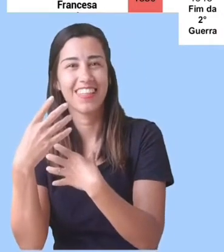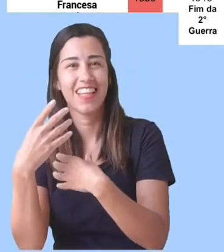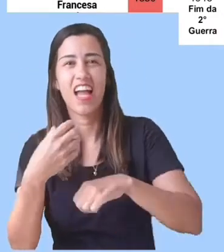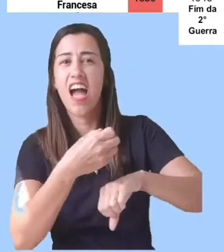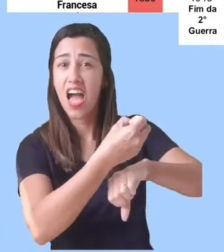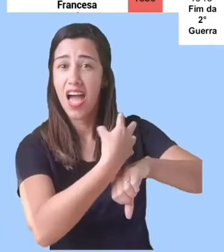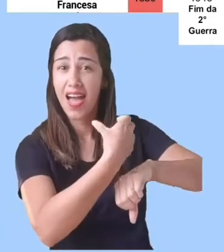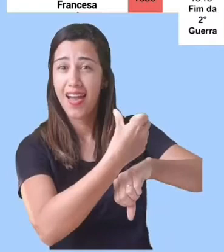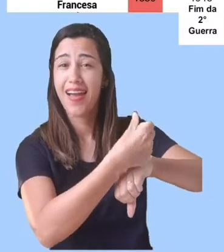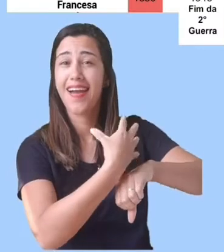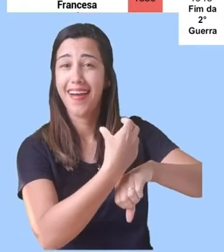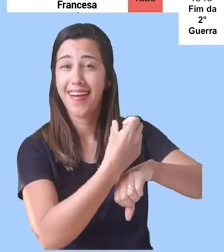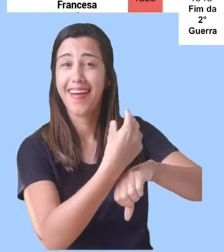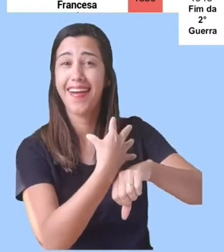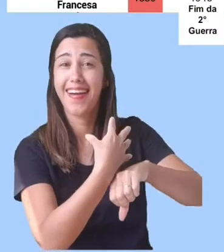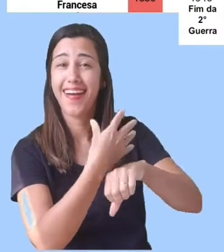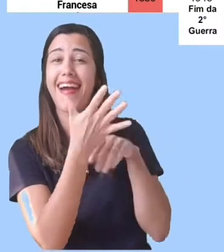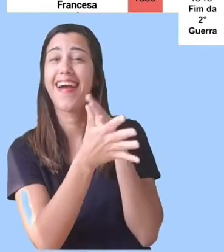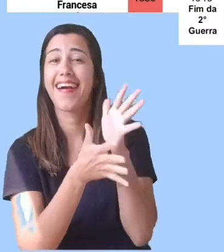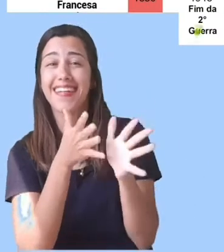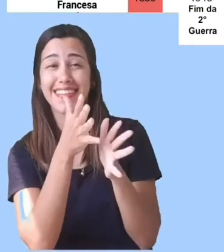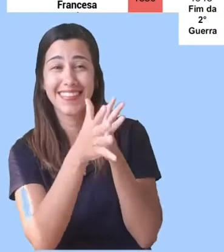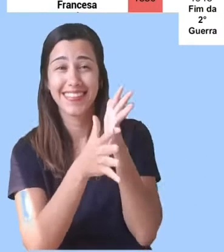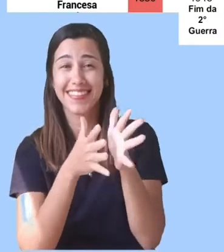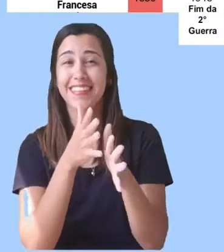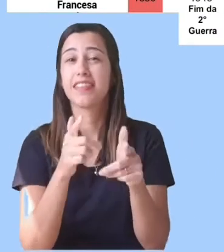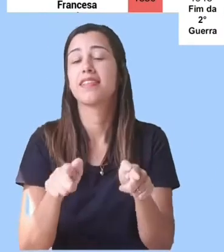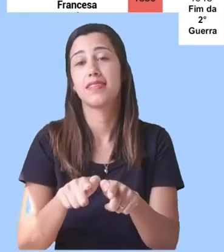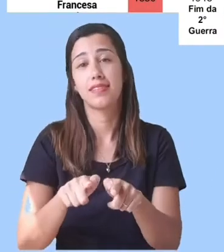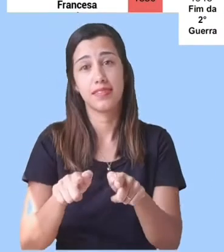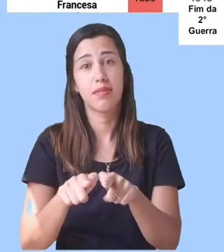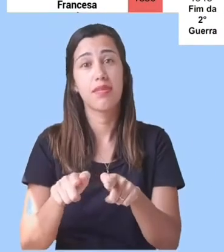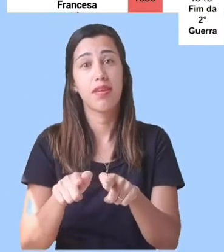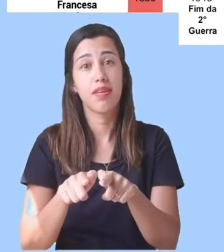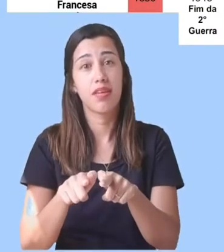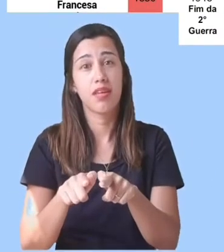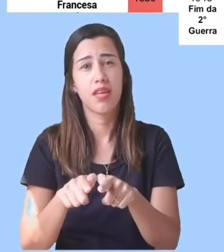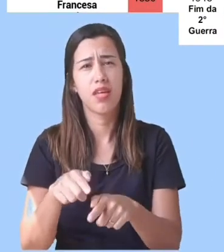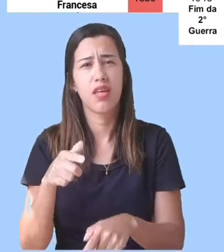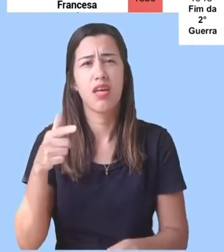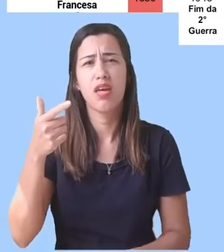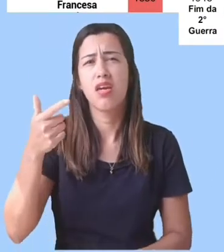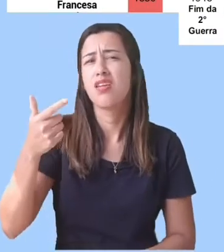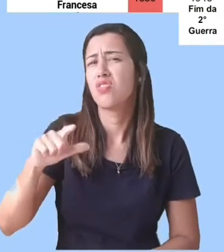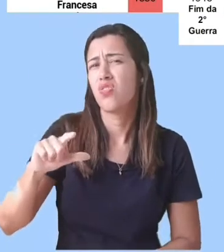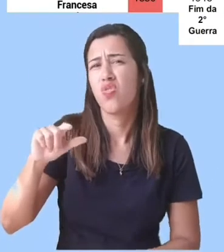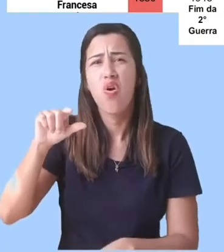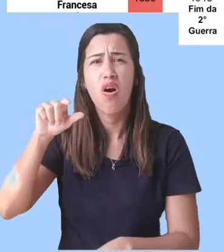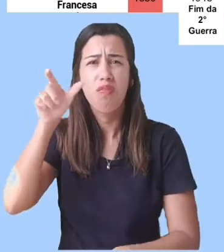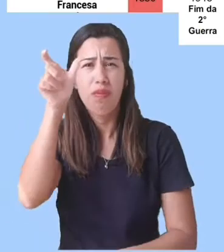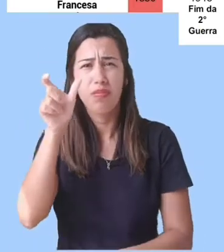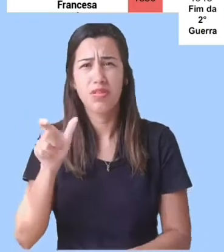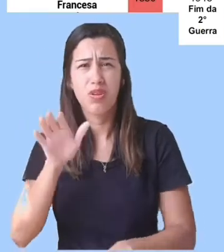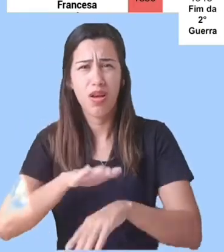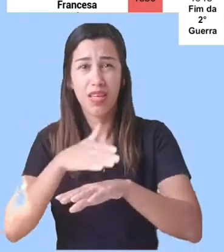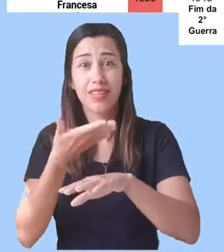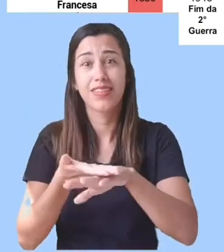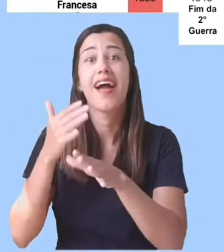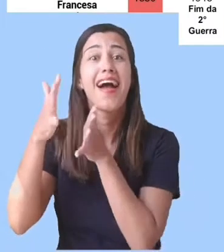de sinais. Seriam ensinados e instruídos por meio dos gestos, da língua de sinais.